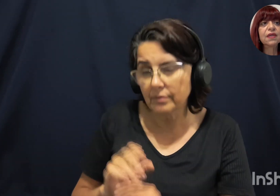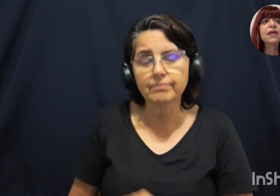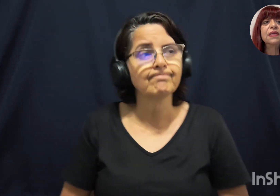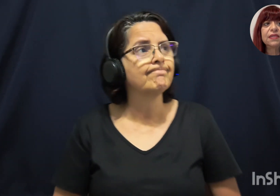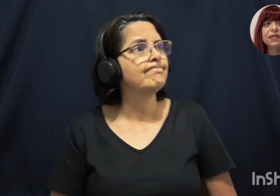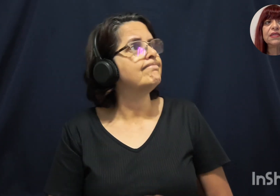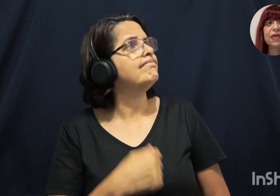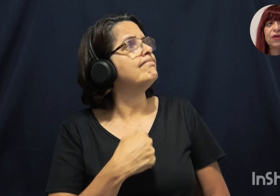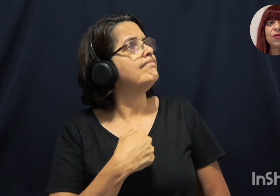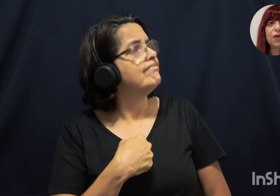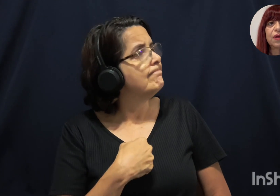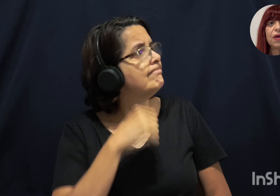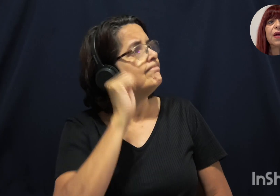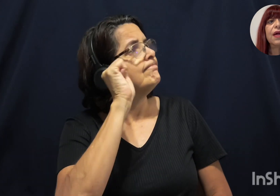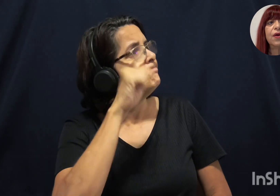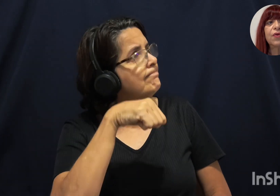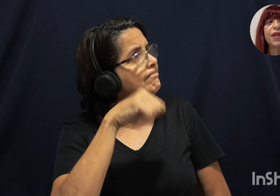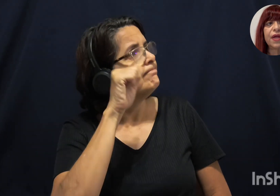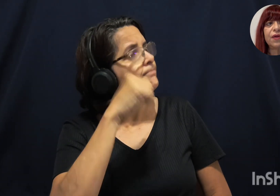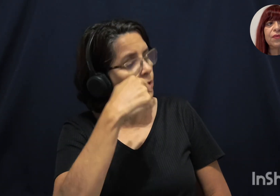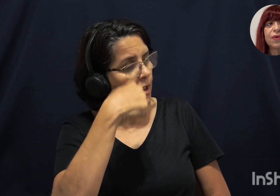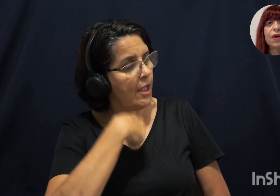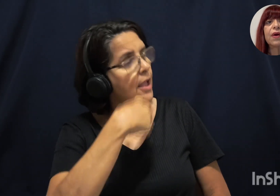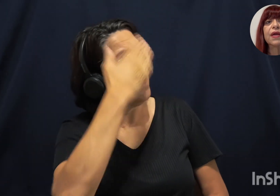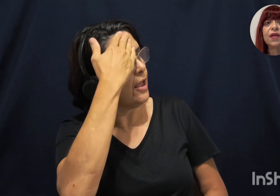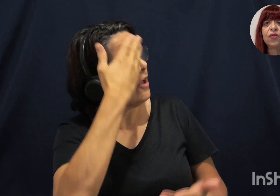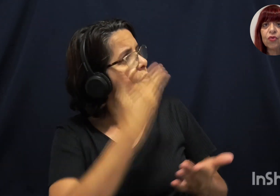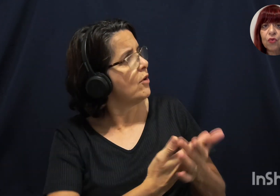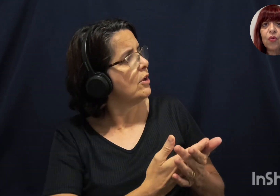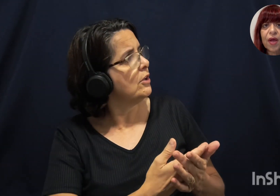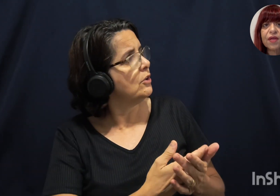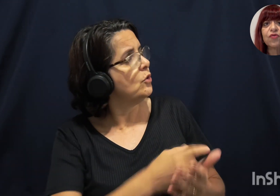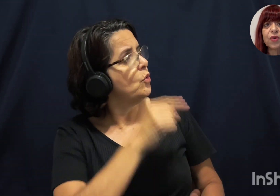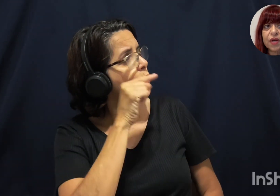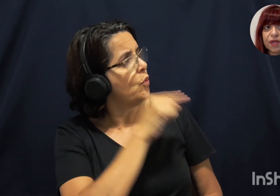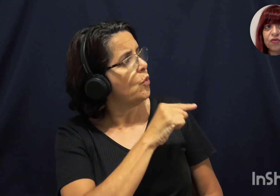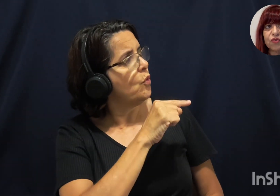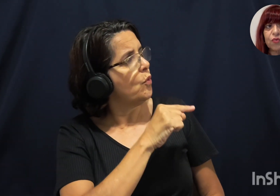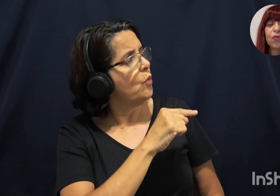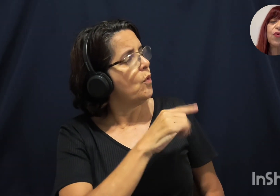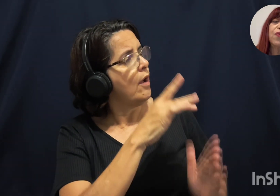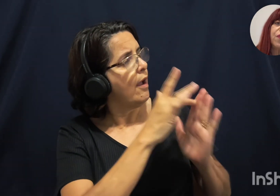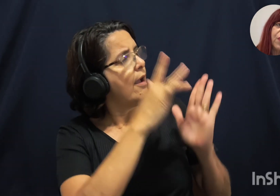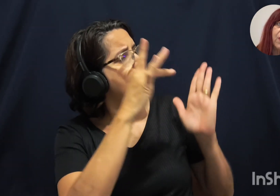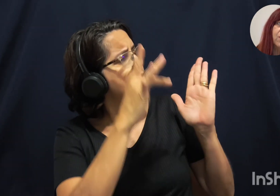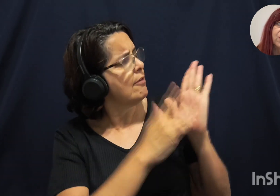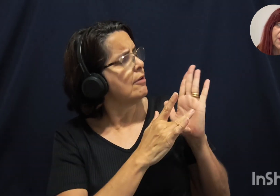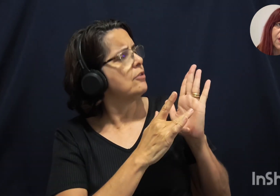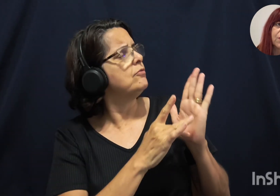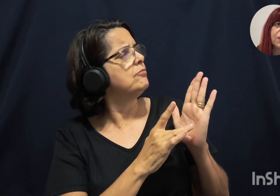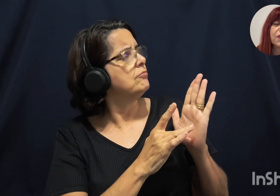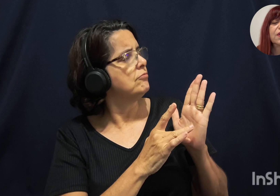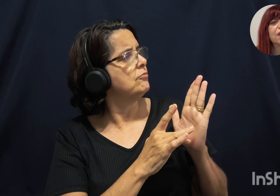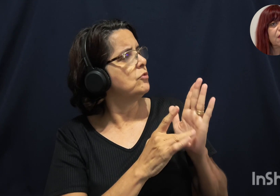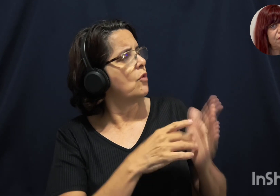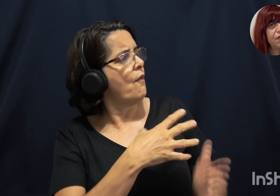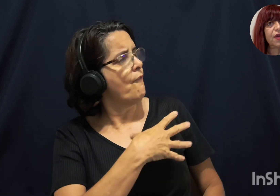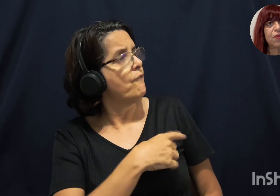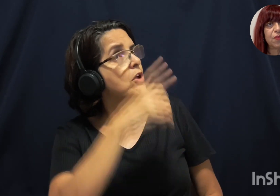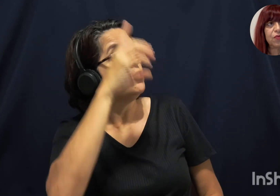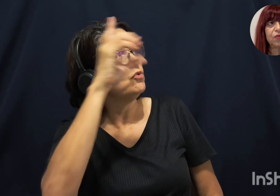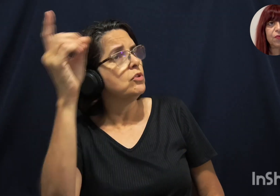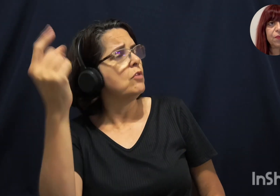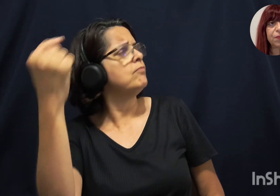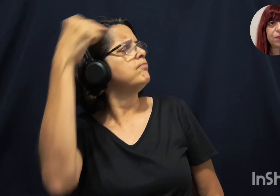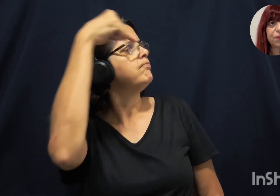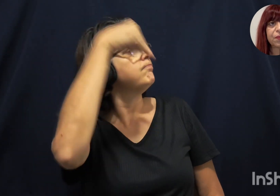diz: sim, Senhor, eu creio que tu és o Cristo, o Filho de Deus que vem